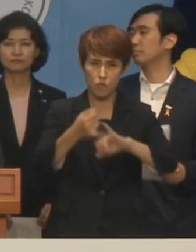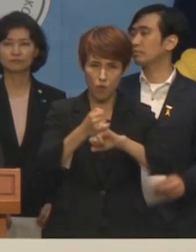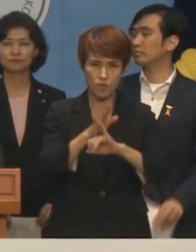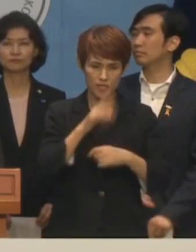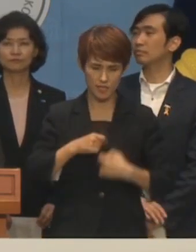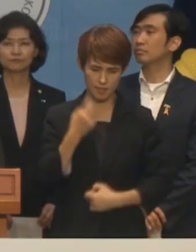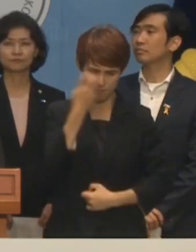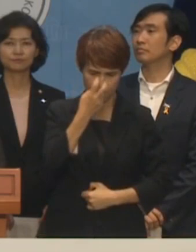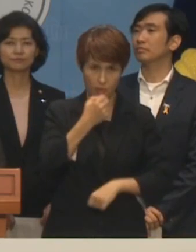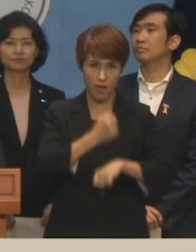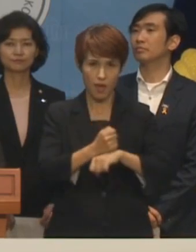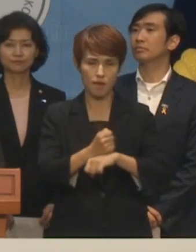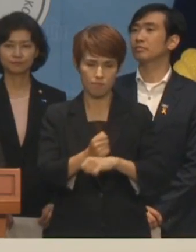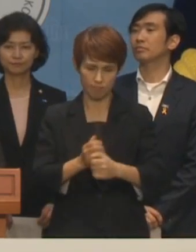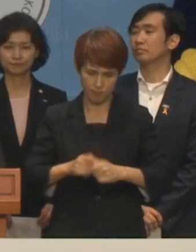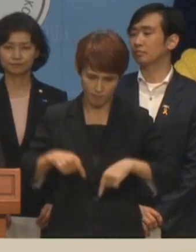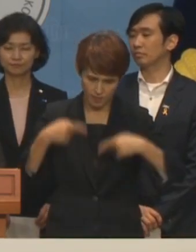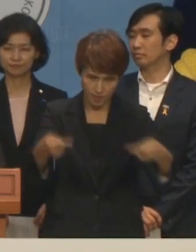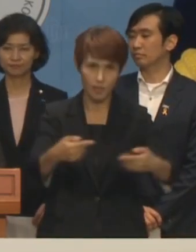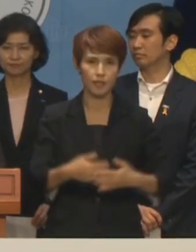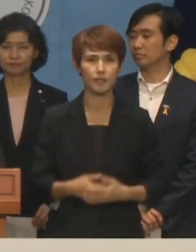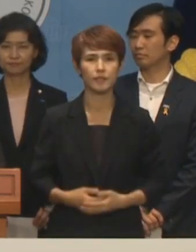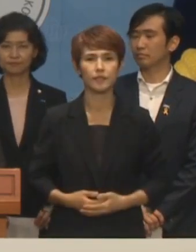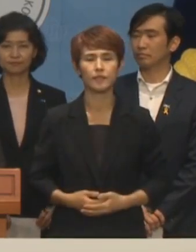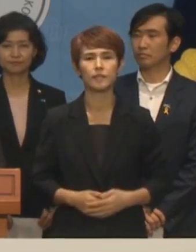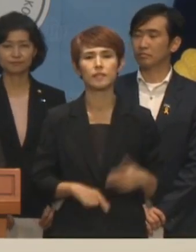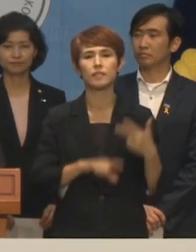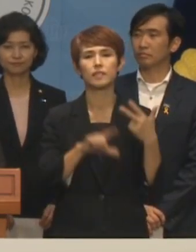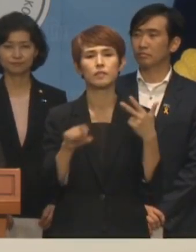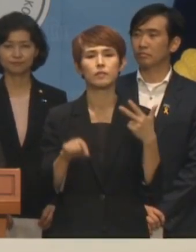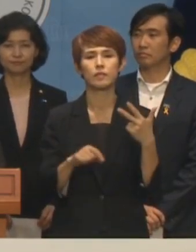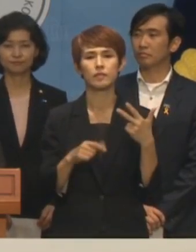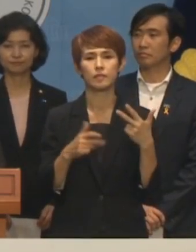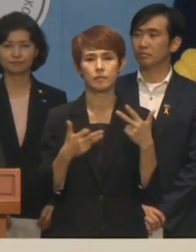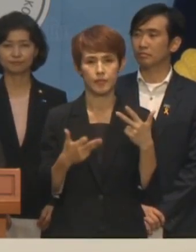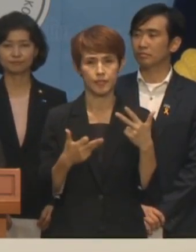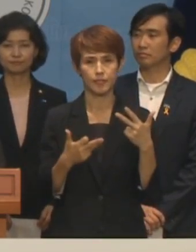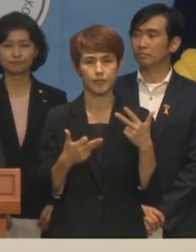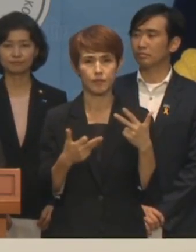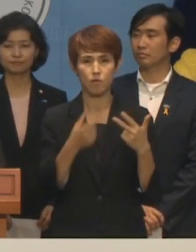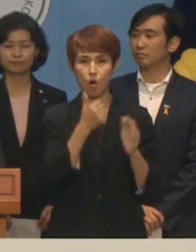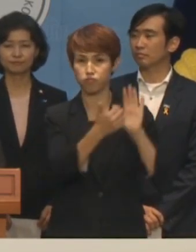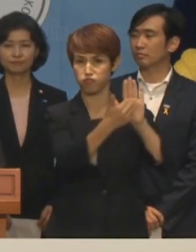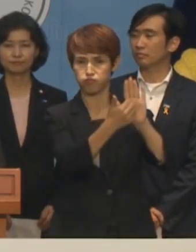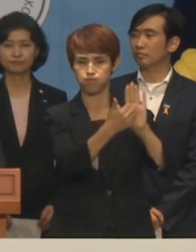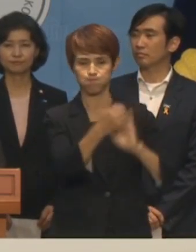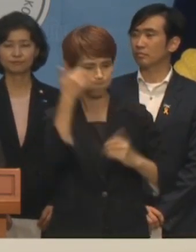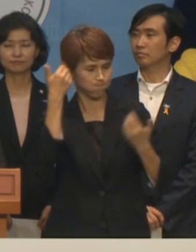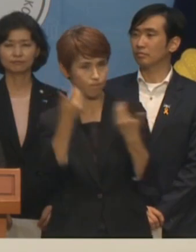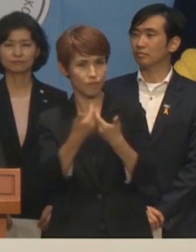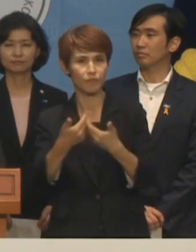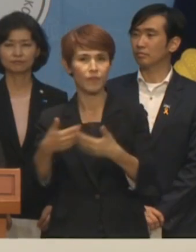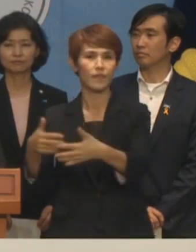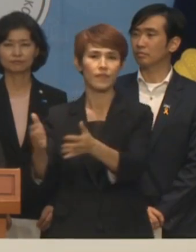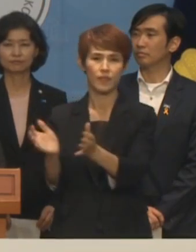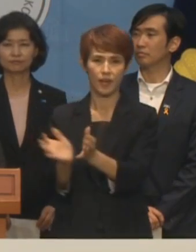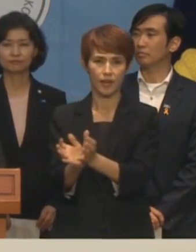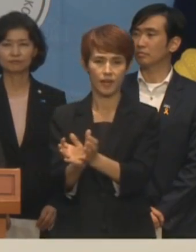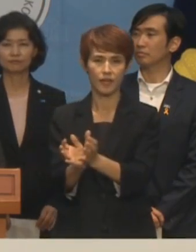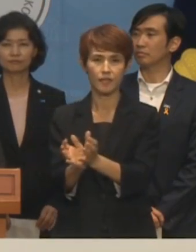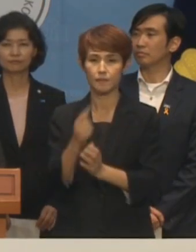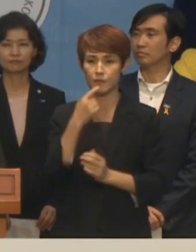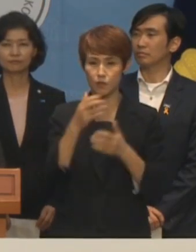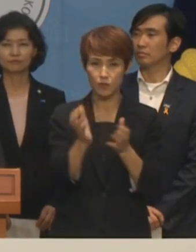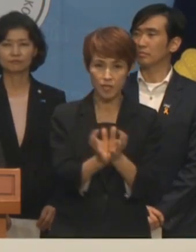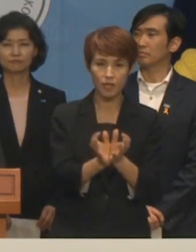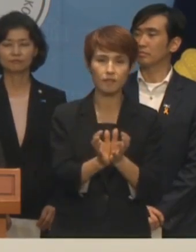진실을 향해 갈 것이다. 2024년 7월 18일 거부권을 거부하는 기본소득당,